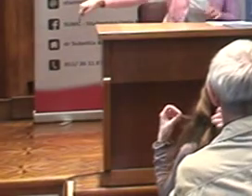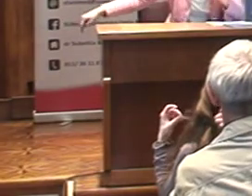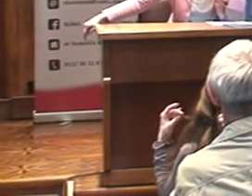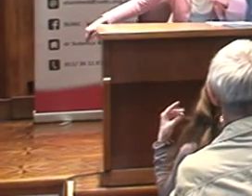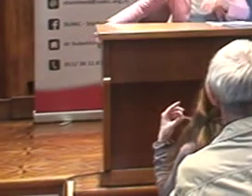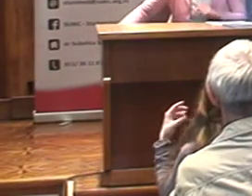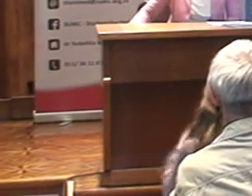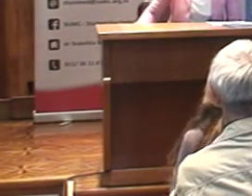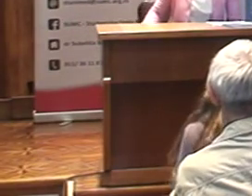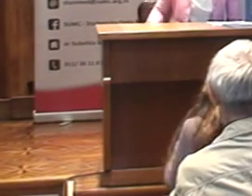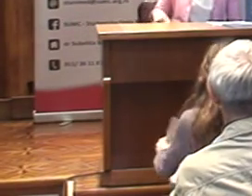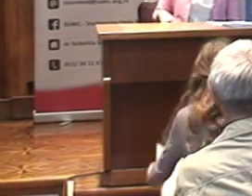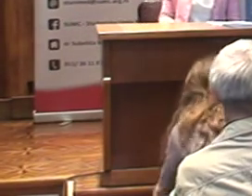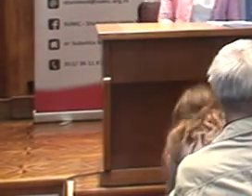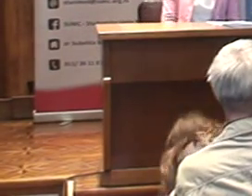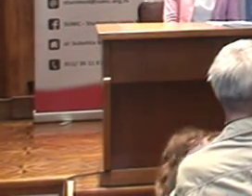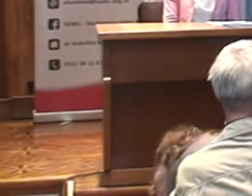jezika.